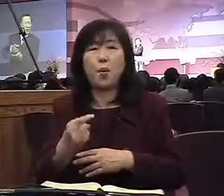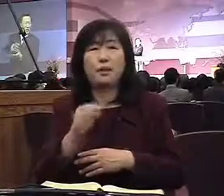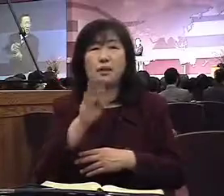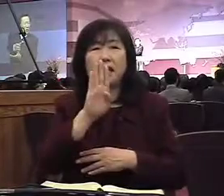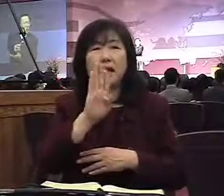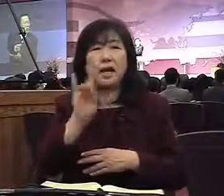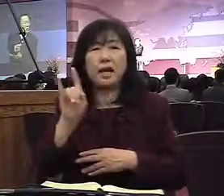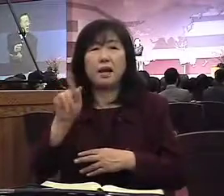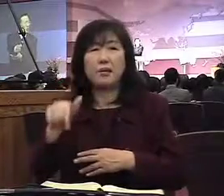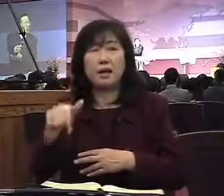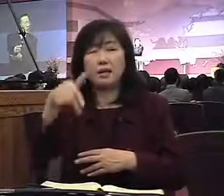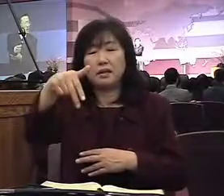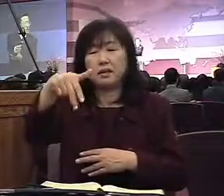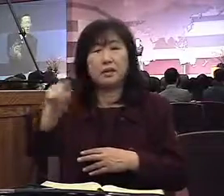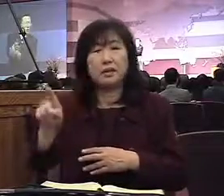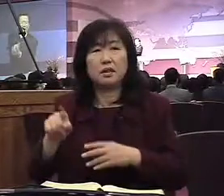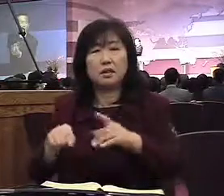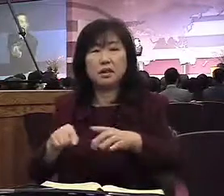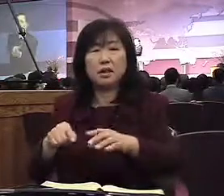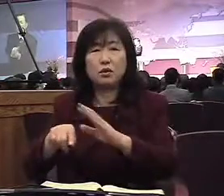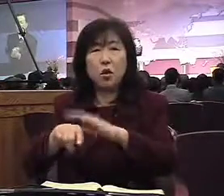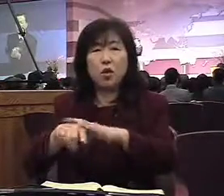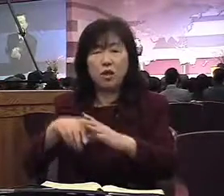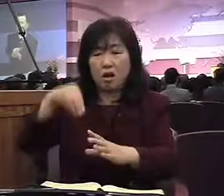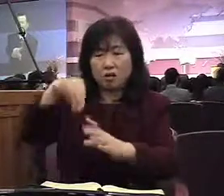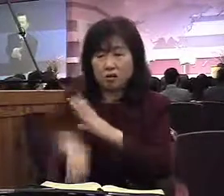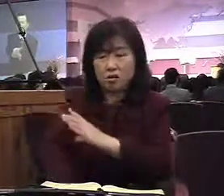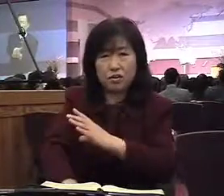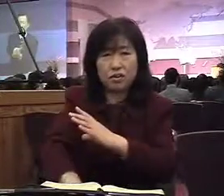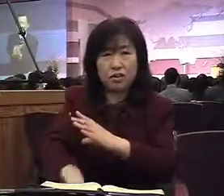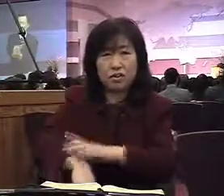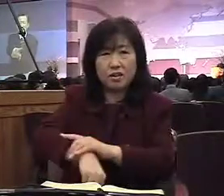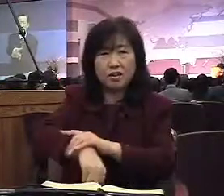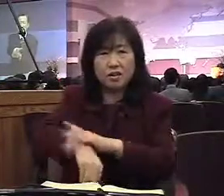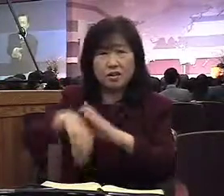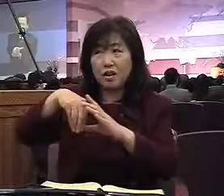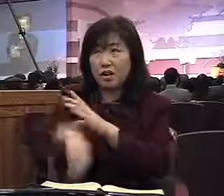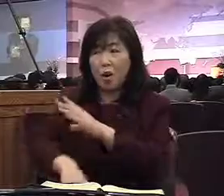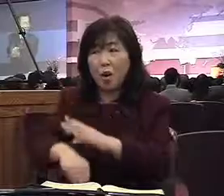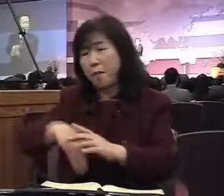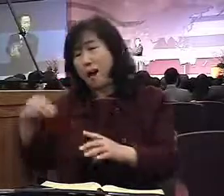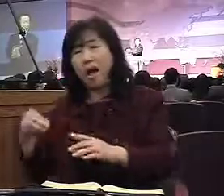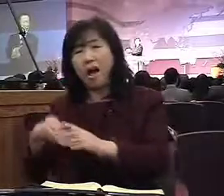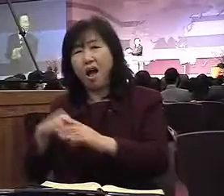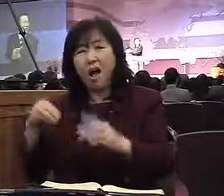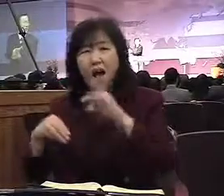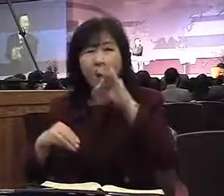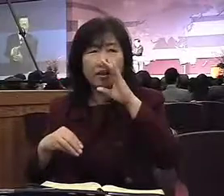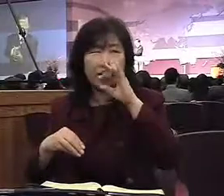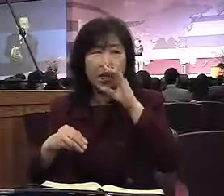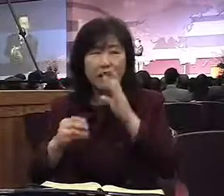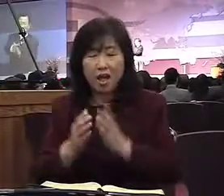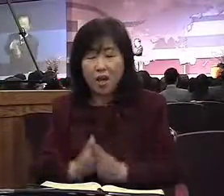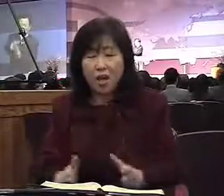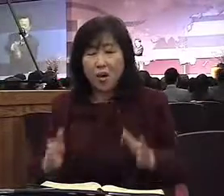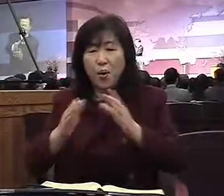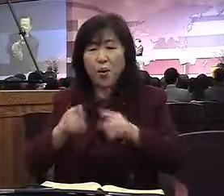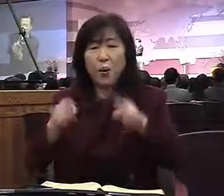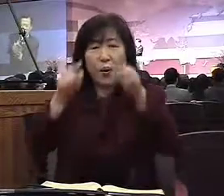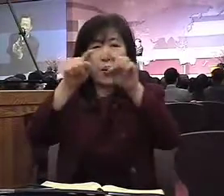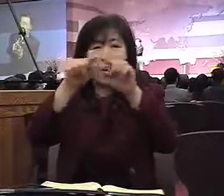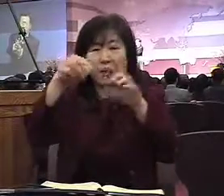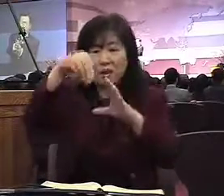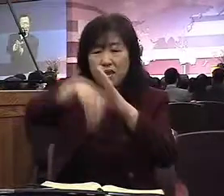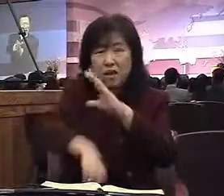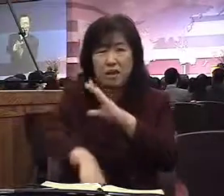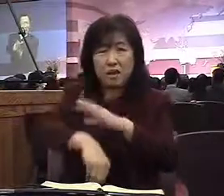좁대요. 거기다가 손을 넣고 다녀요. 이게 빠지지를 않는다고. 안 빠지는 거야, 아무리. 그러니까 거기다가 말이지,